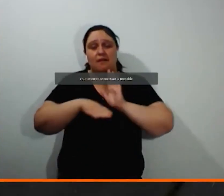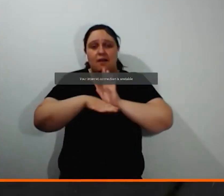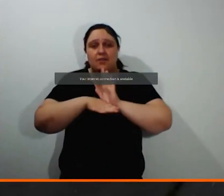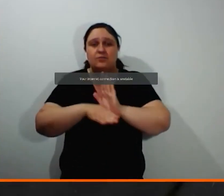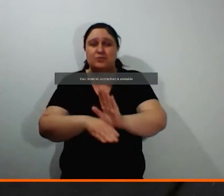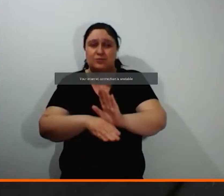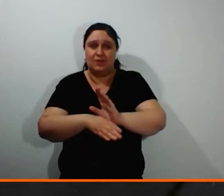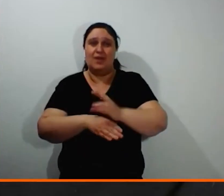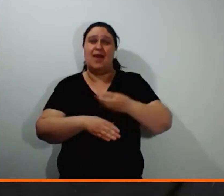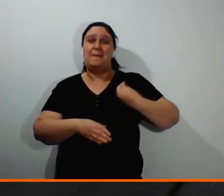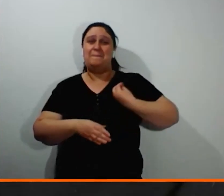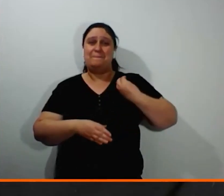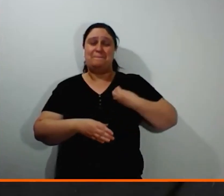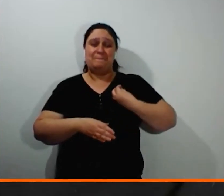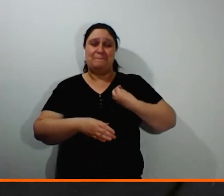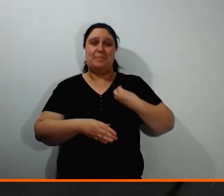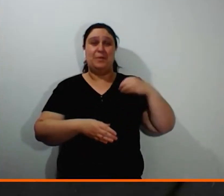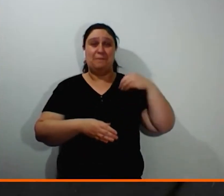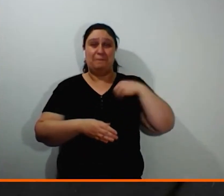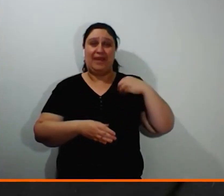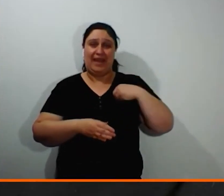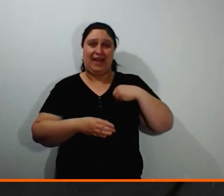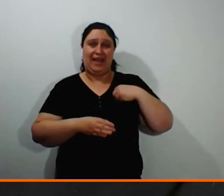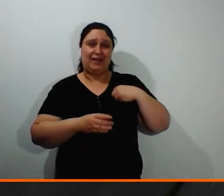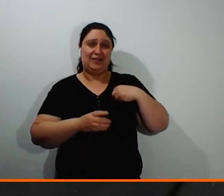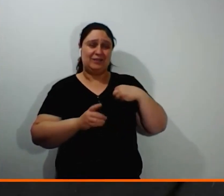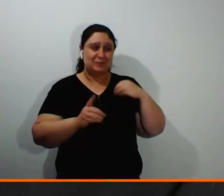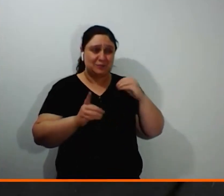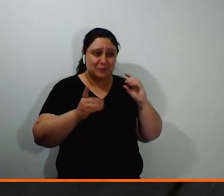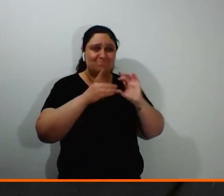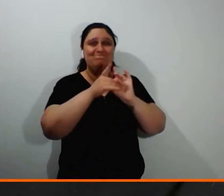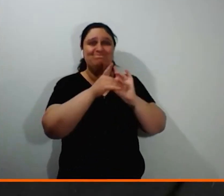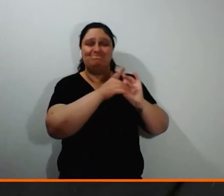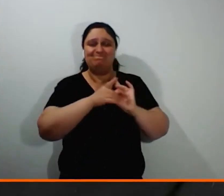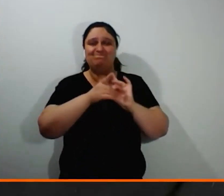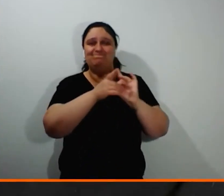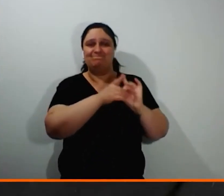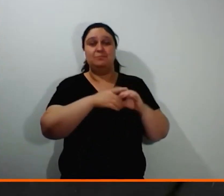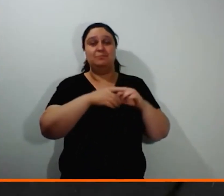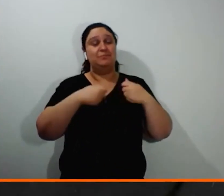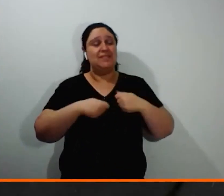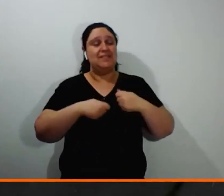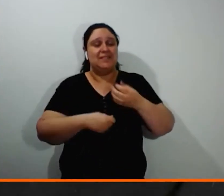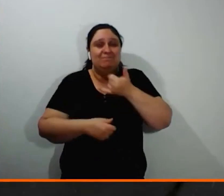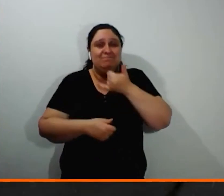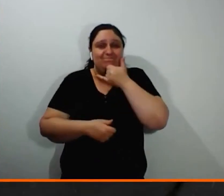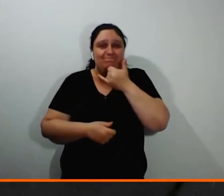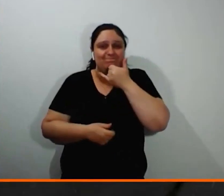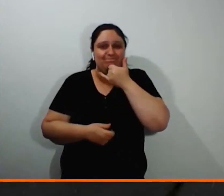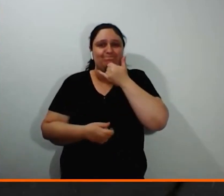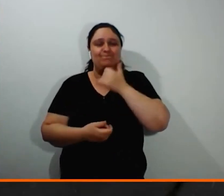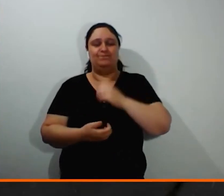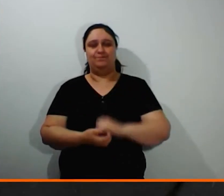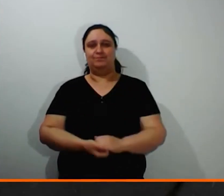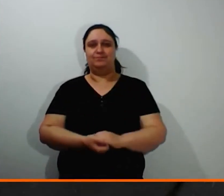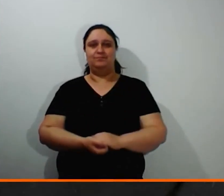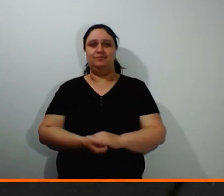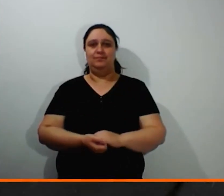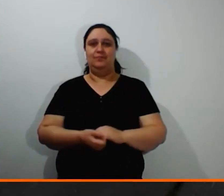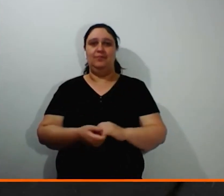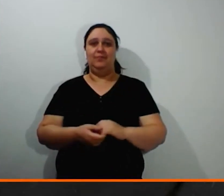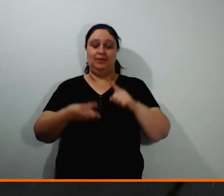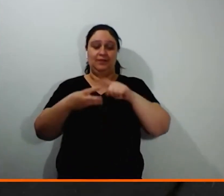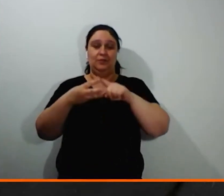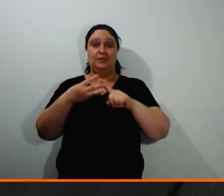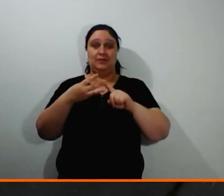pecados são perdoados. Senhor Jesus! Esses são 3 evangelhos primeiros